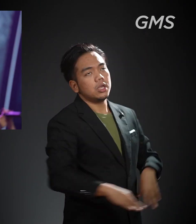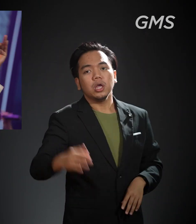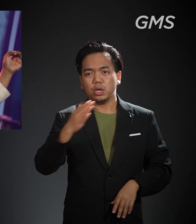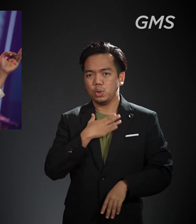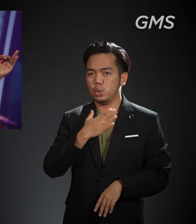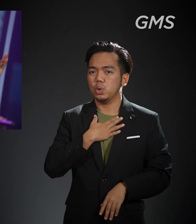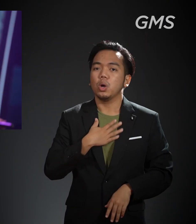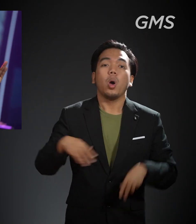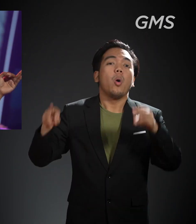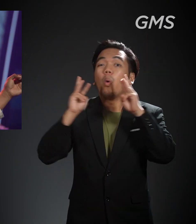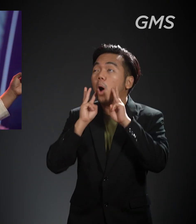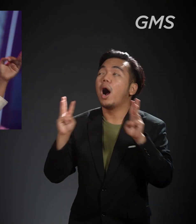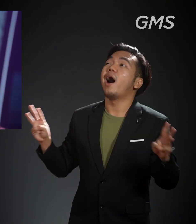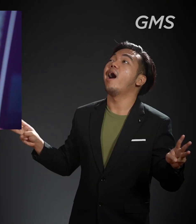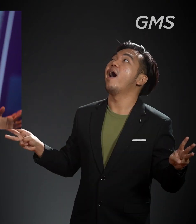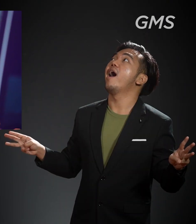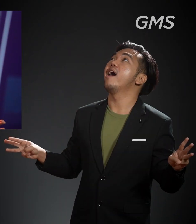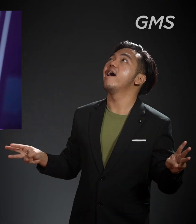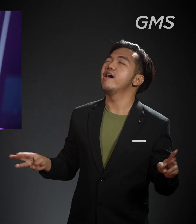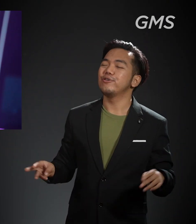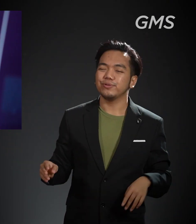dipuji, ku kagum